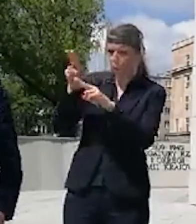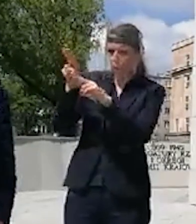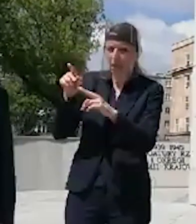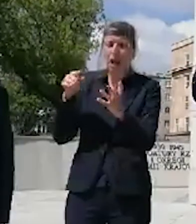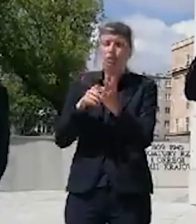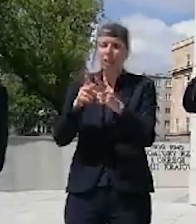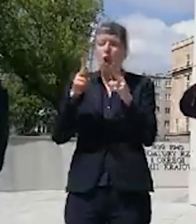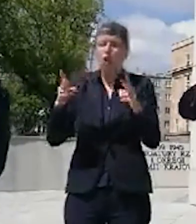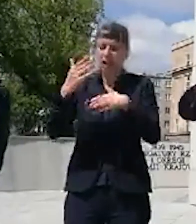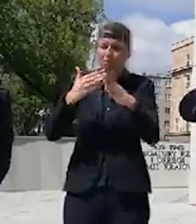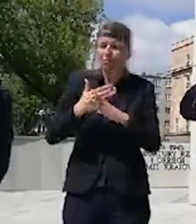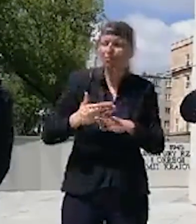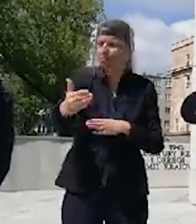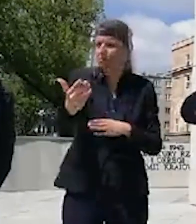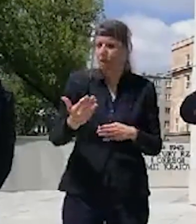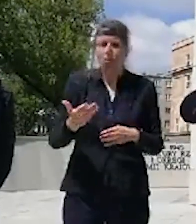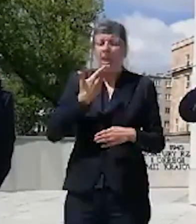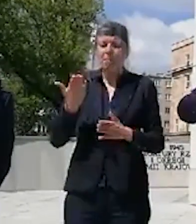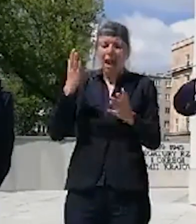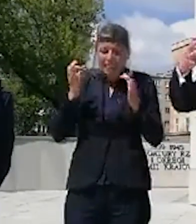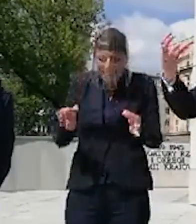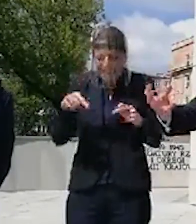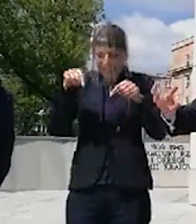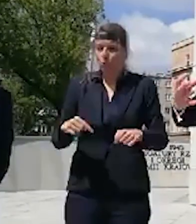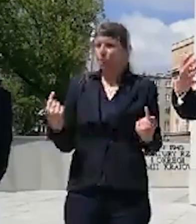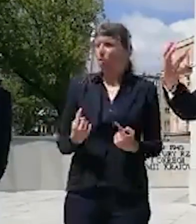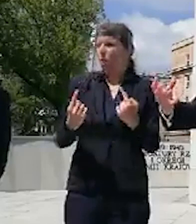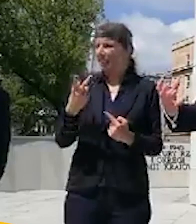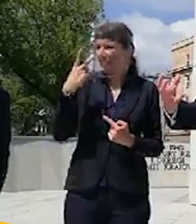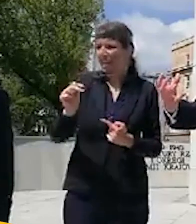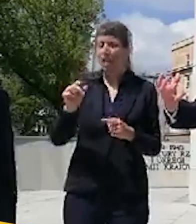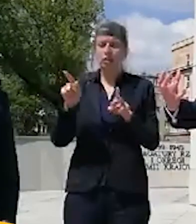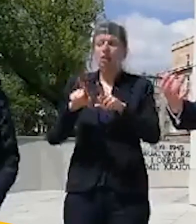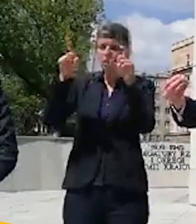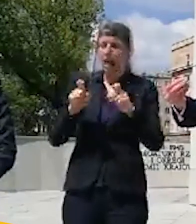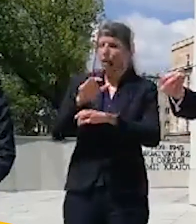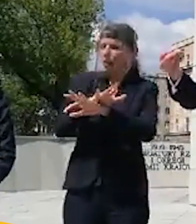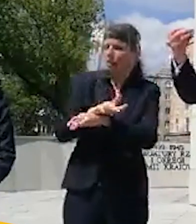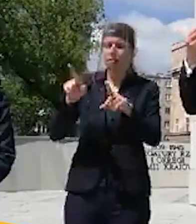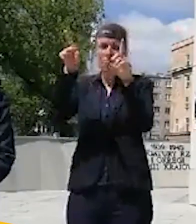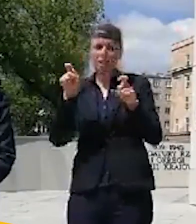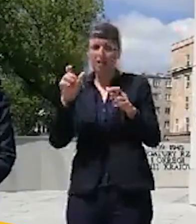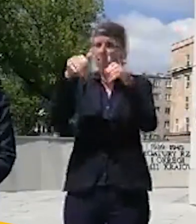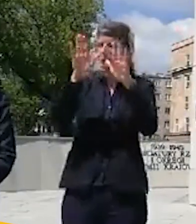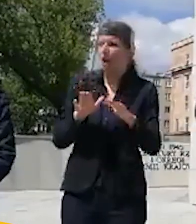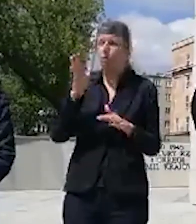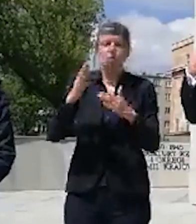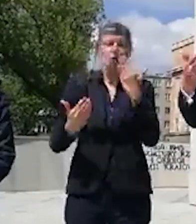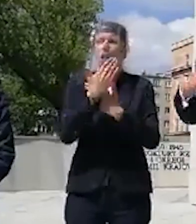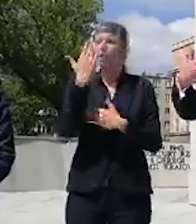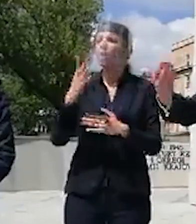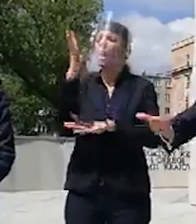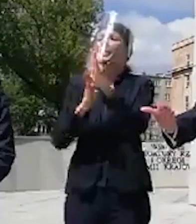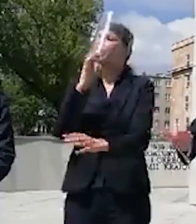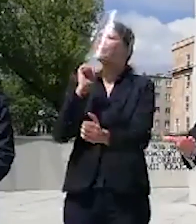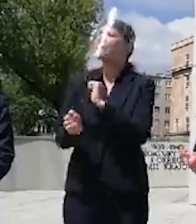briefingu, to nie jest tylko ta sytuacja tu i teraz. Tylko jak się otworzą sklepy, otworzą się restauracje, to się może okazać, że się zmienił klient. A jak się zmienił